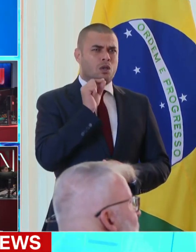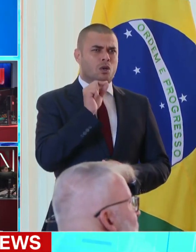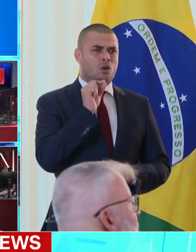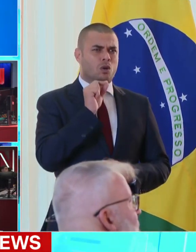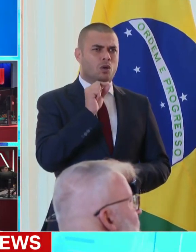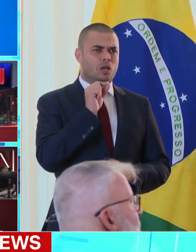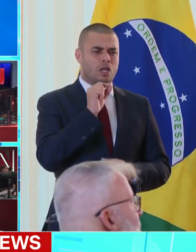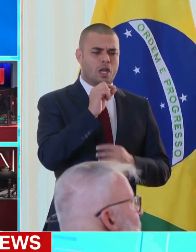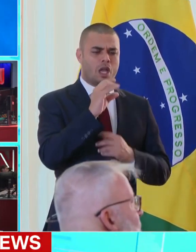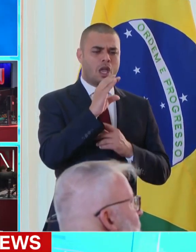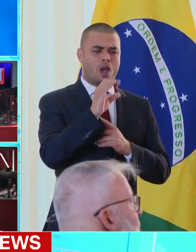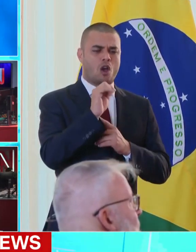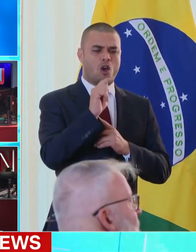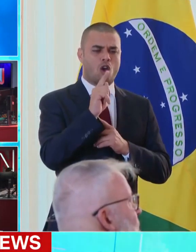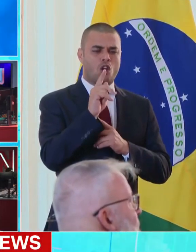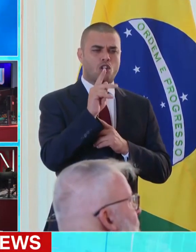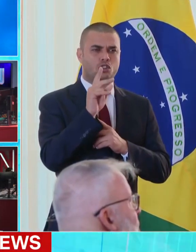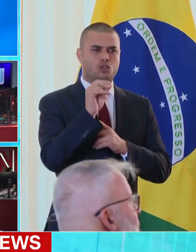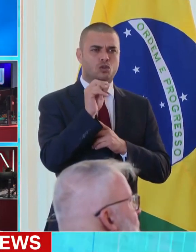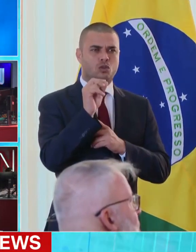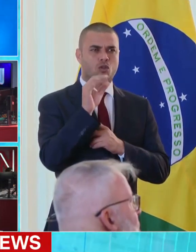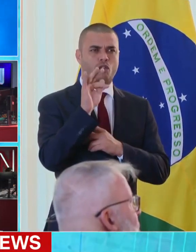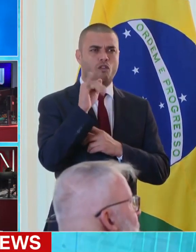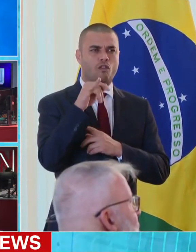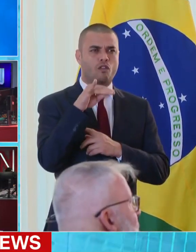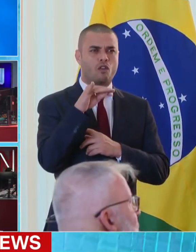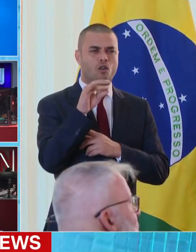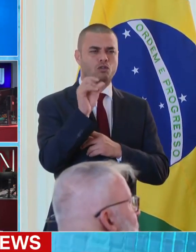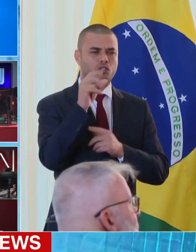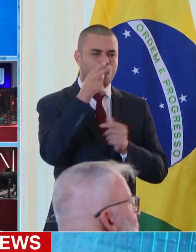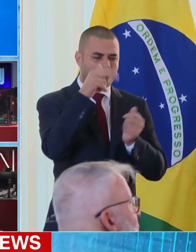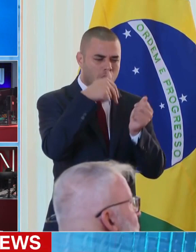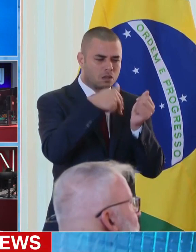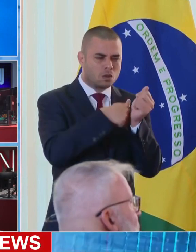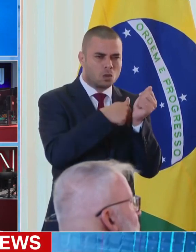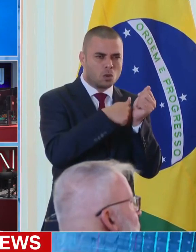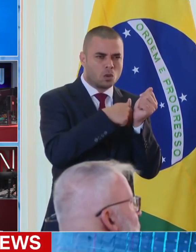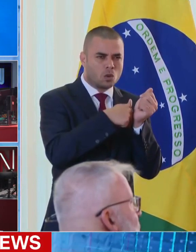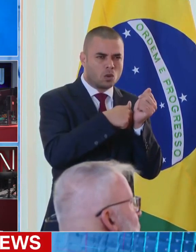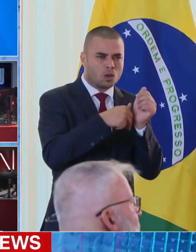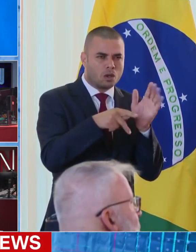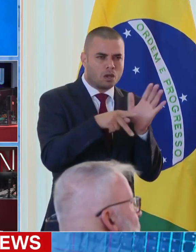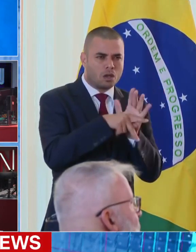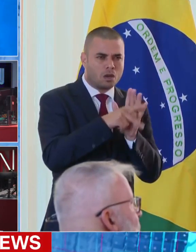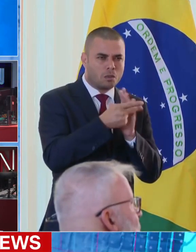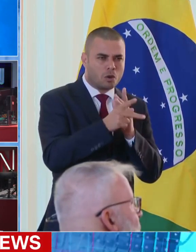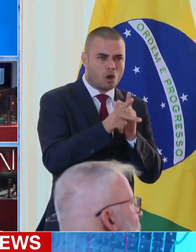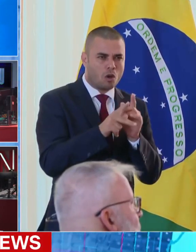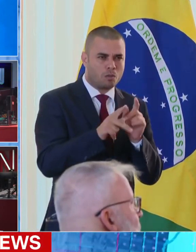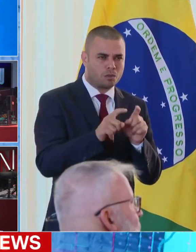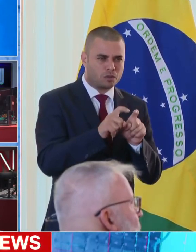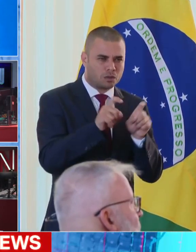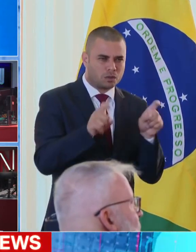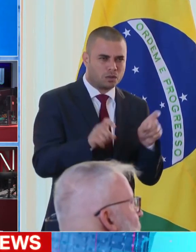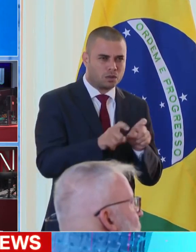vídeos 13 vídeos para serem removidos que bolsonaro seja notificado e quanto ao